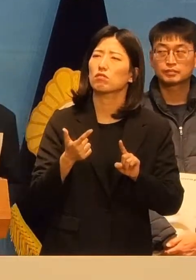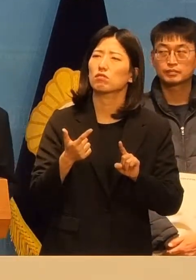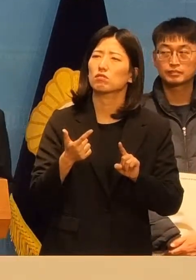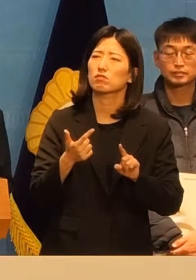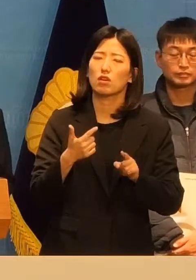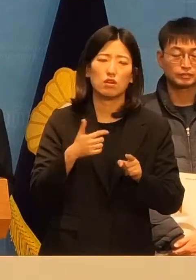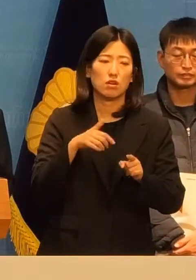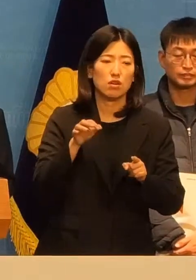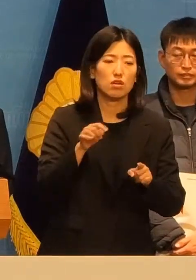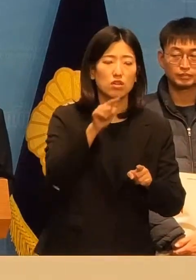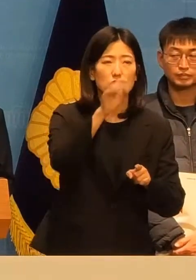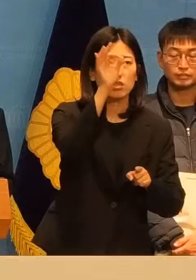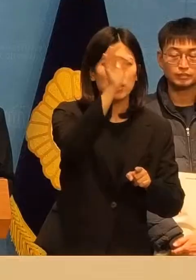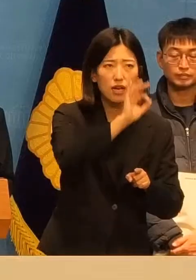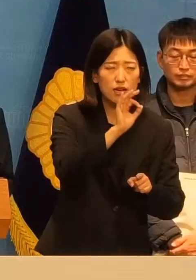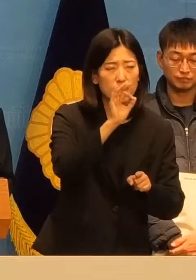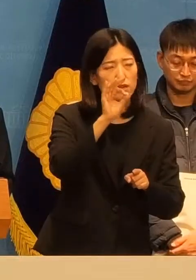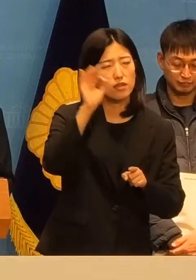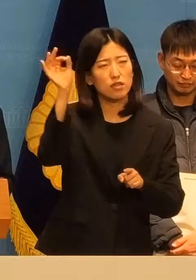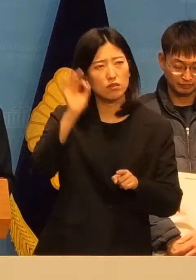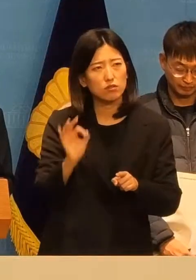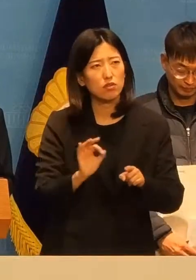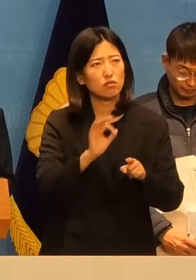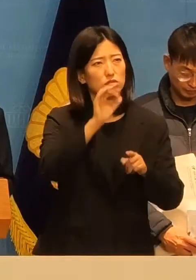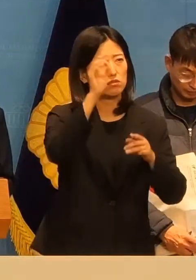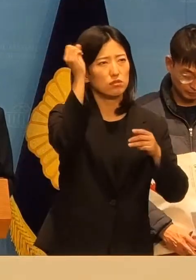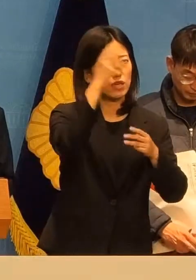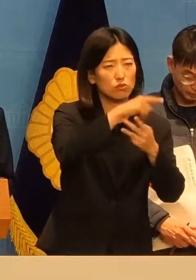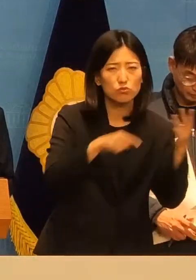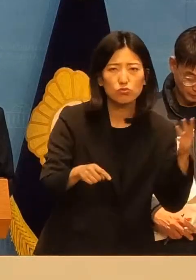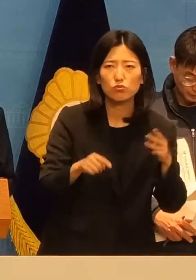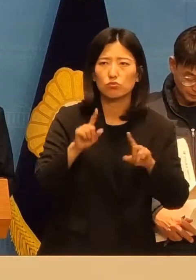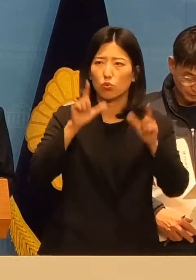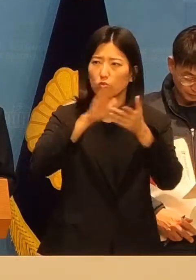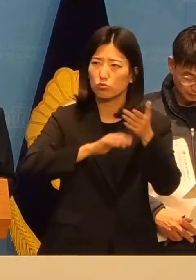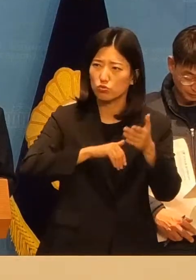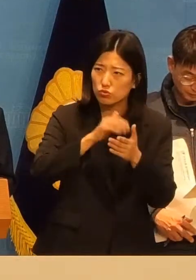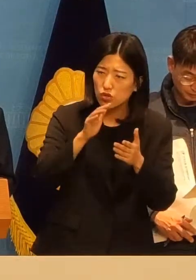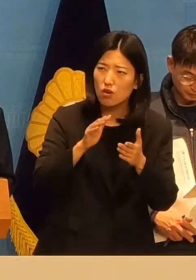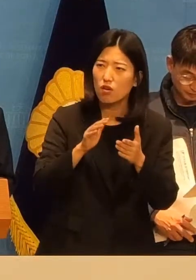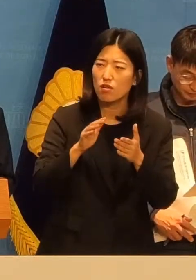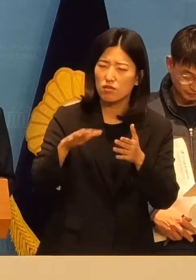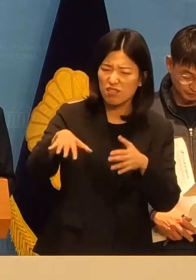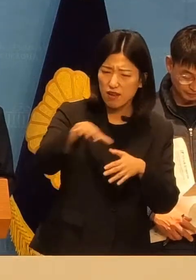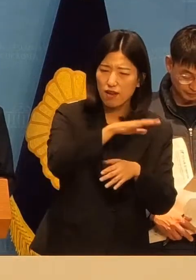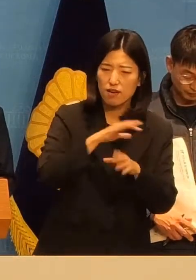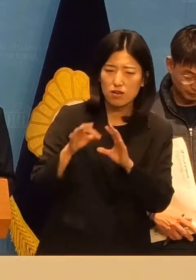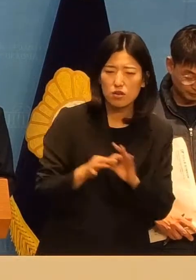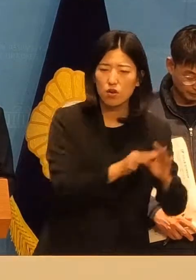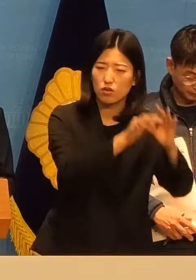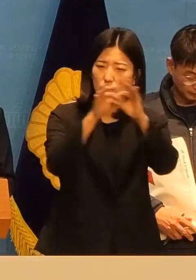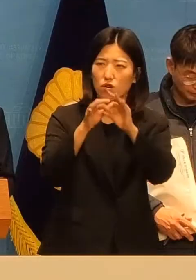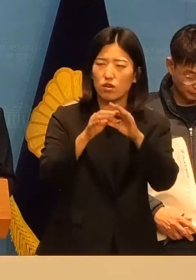진행하였다. 양주 동두천 연천 인구의 15.3%에 이르는